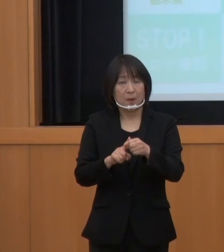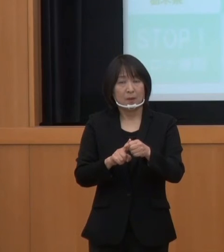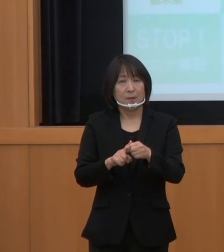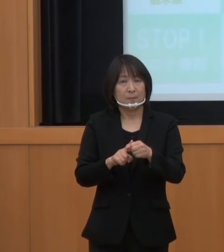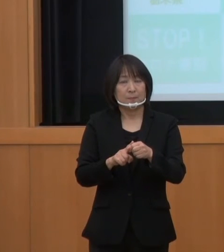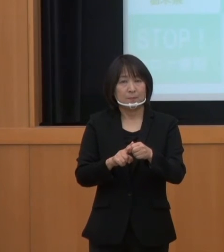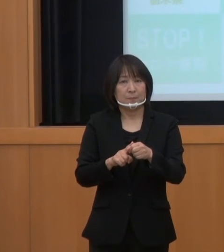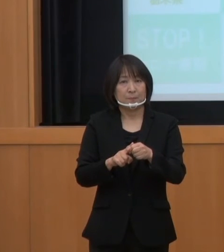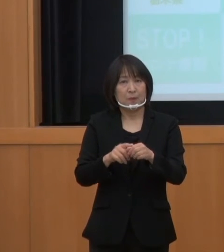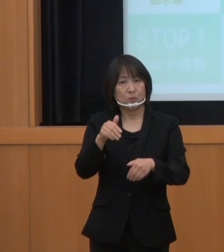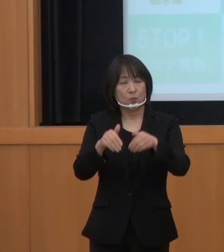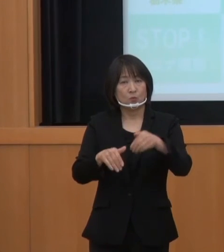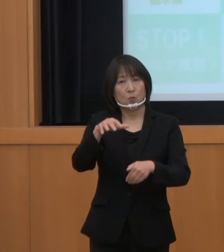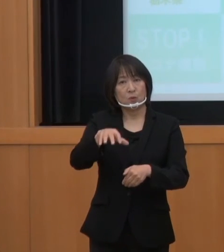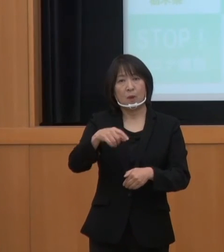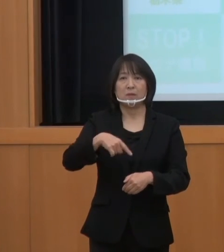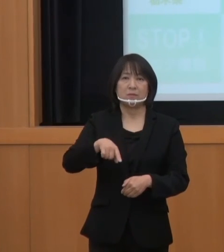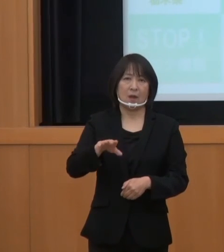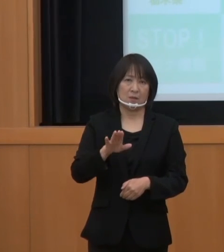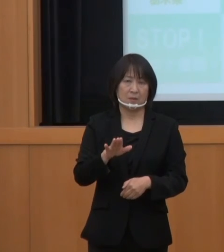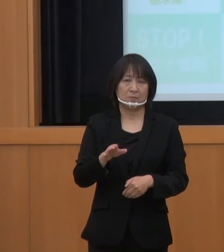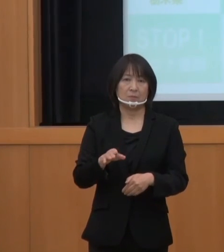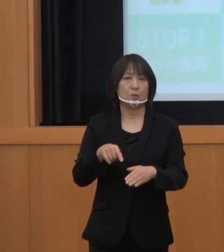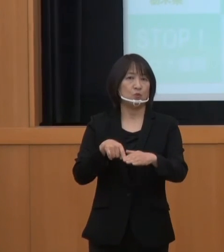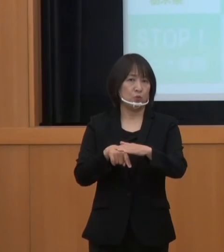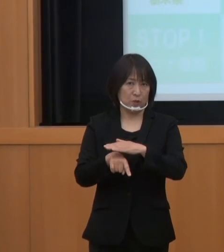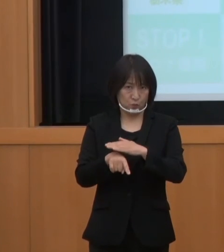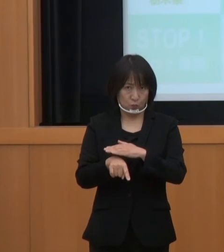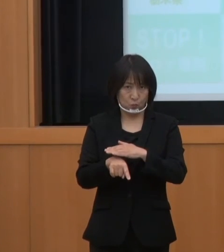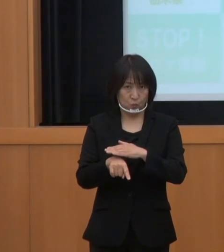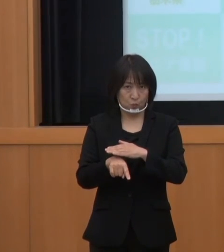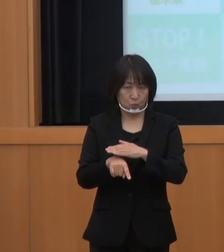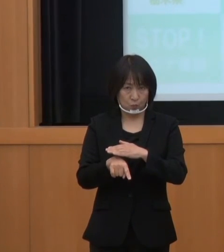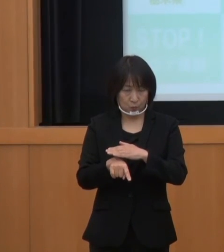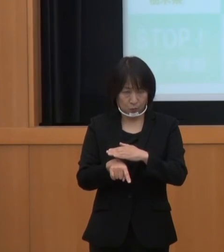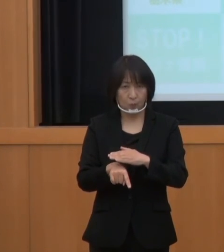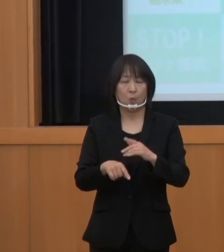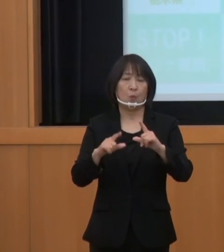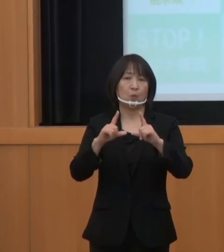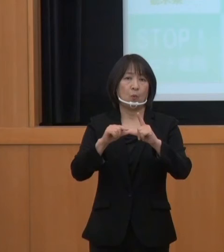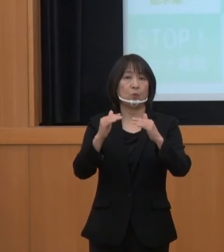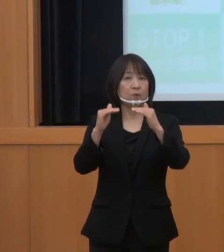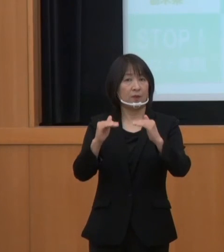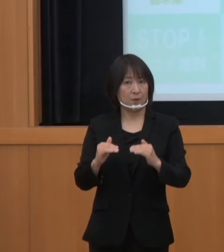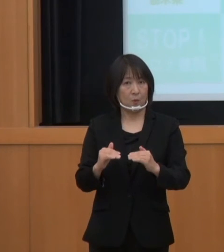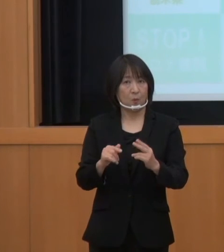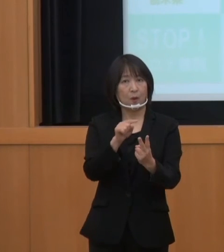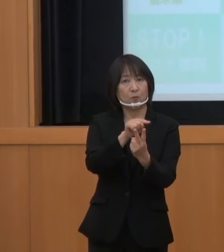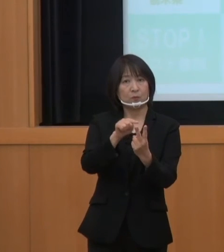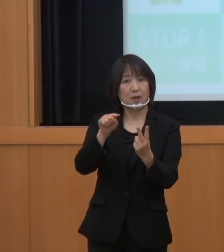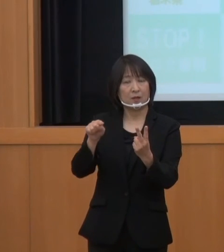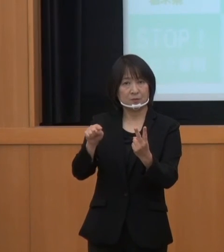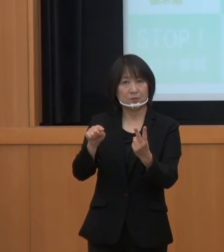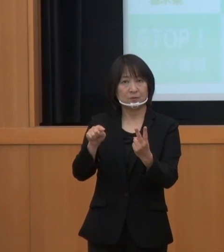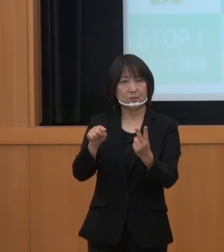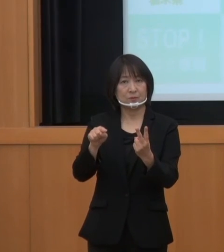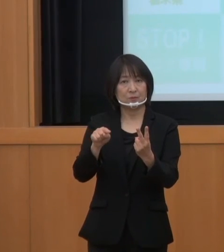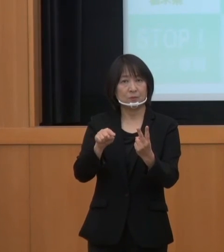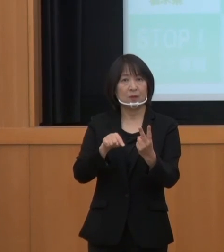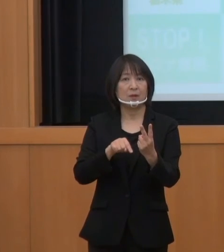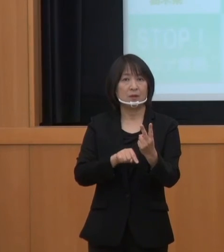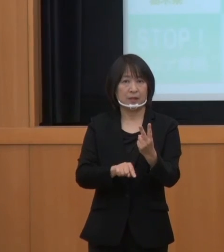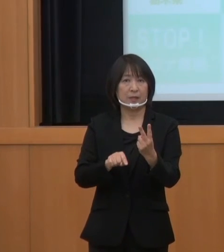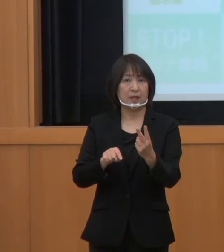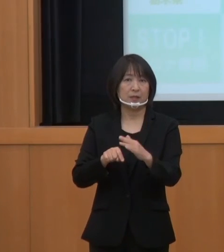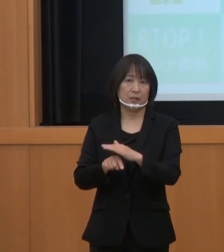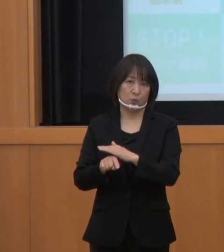ないと、このことによる投票率の低下、それが2つの大きな項目が